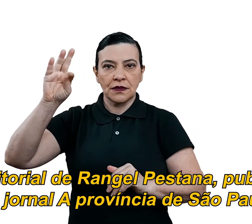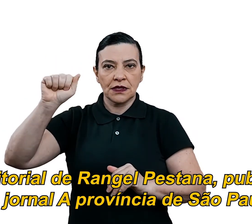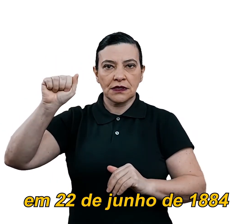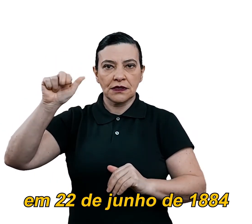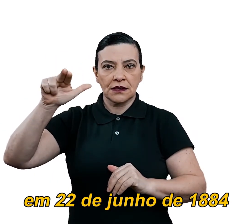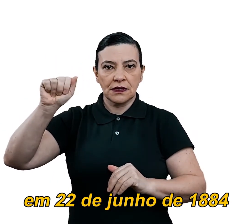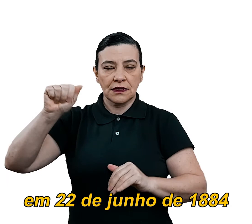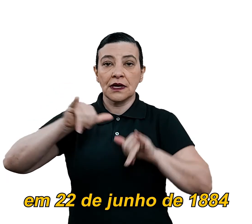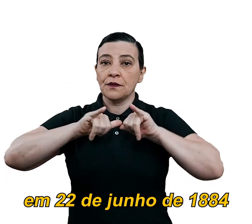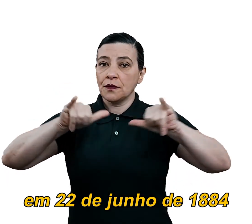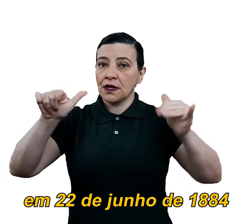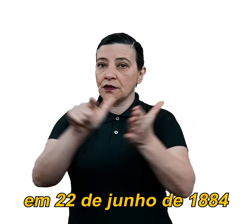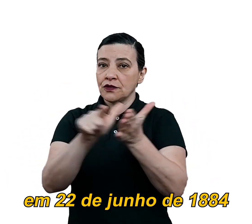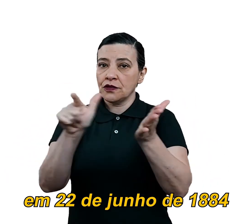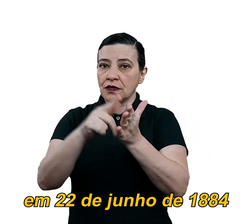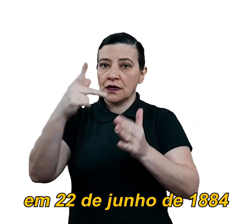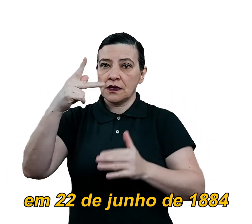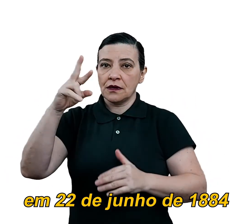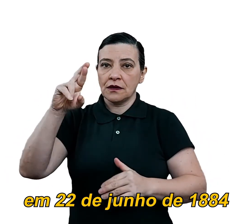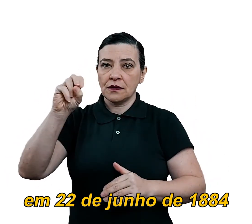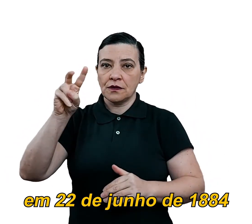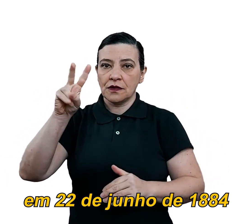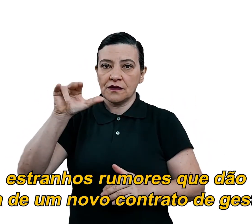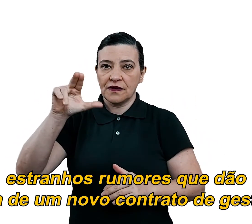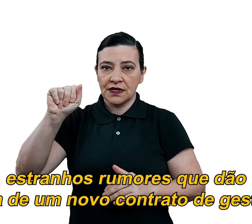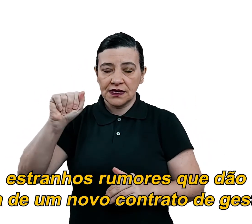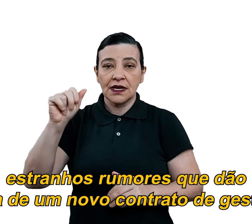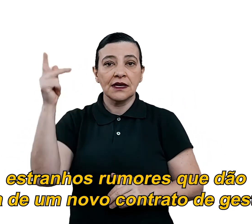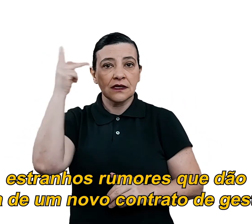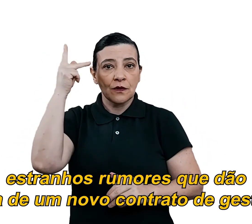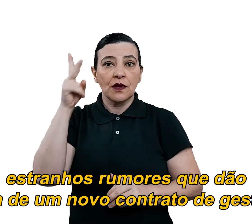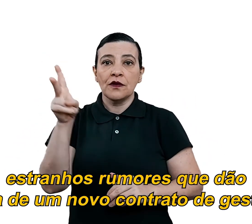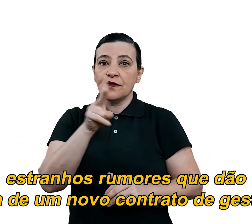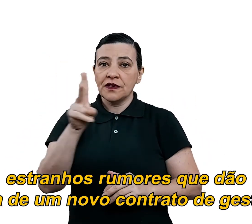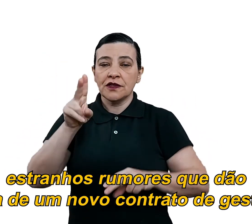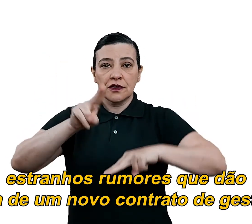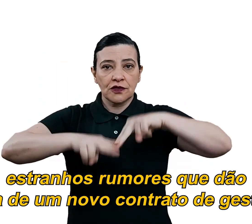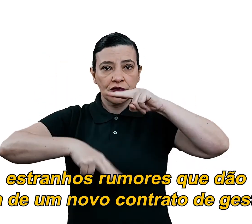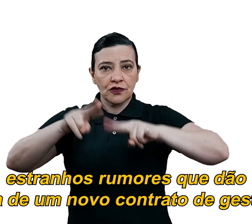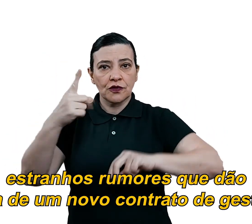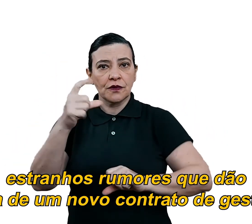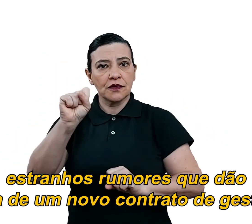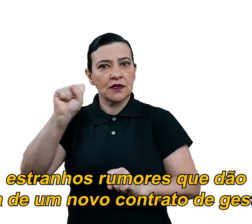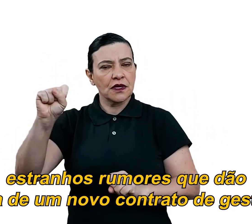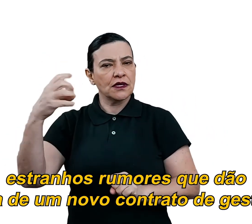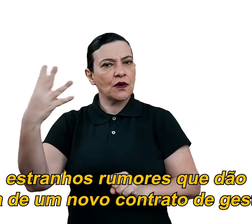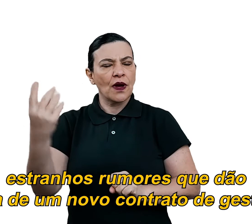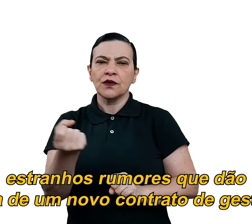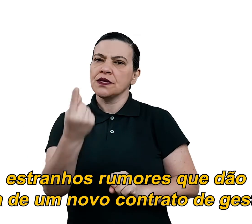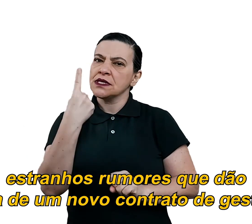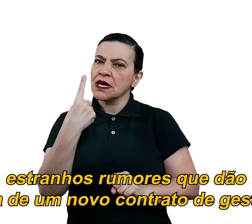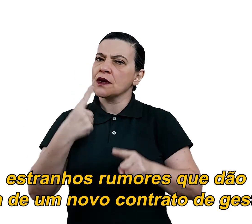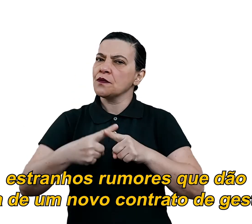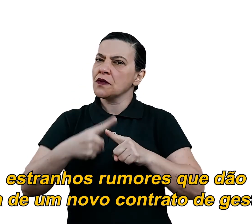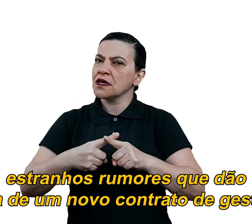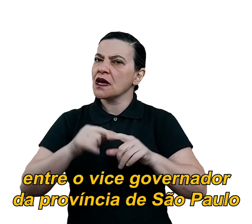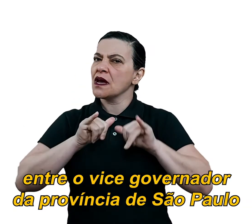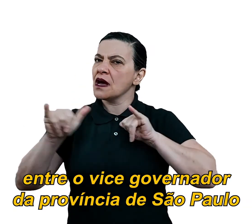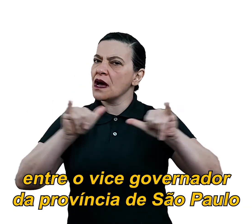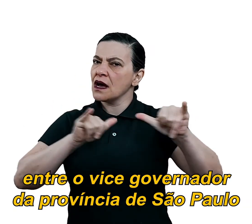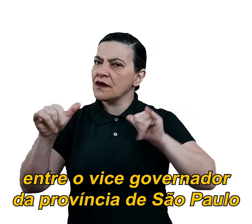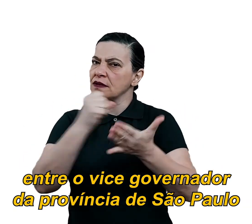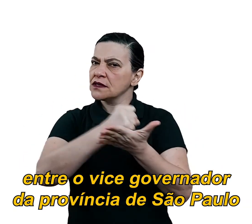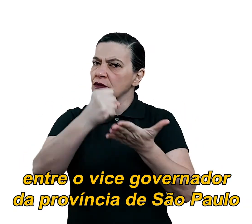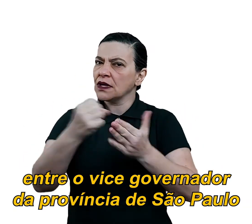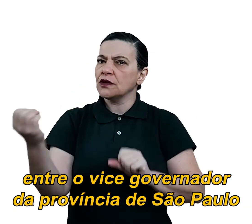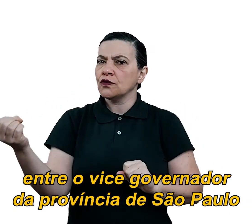São Paulo, 22 de junho de 84, estranha os rumores que dão conta de um novo contrato em gestação entre